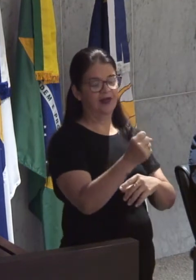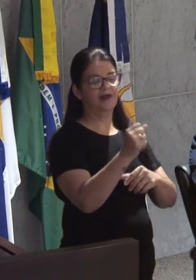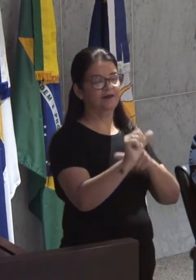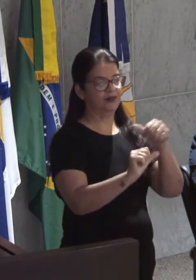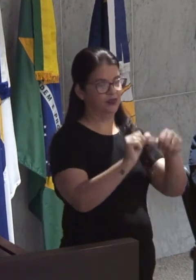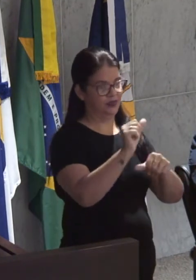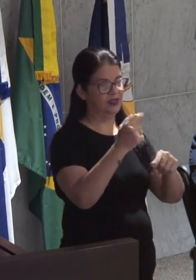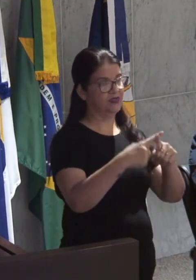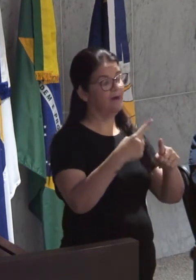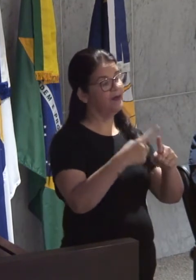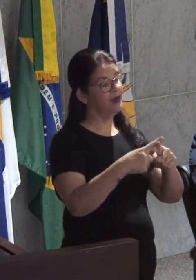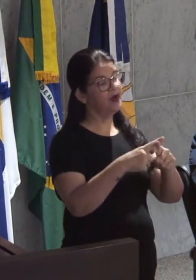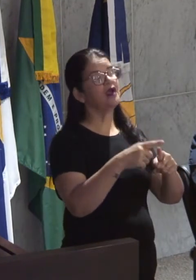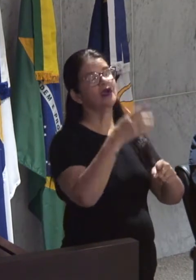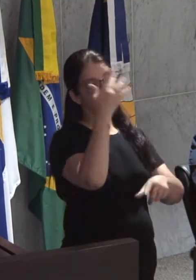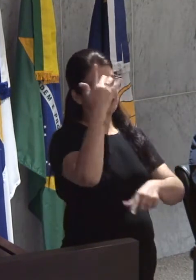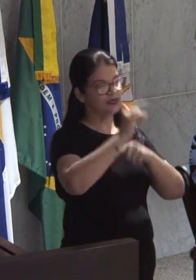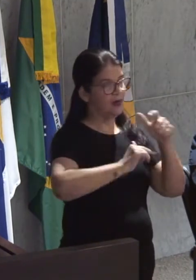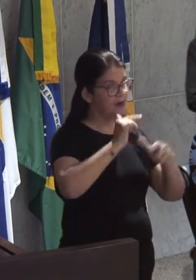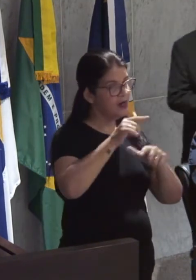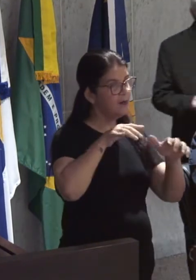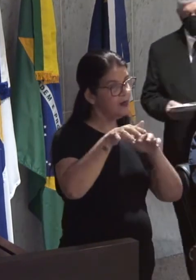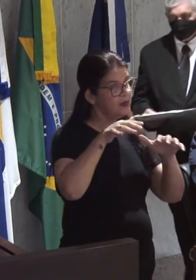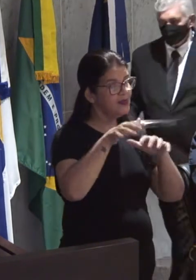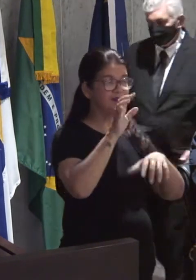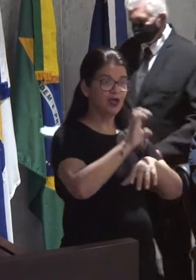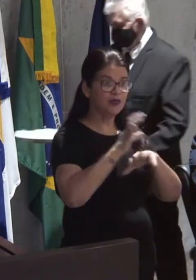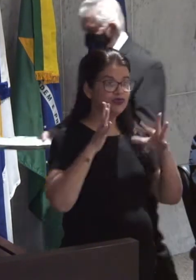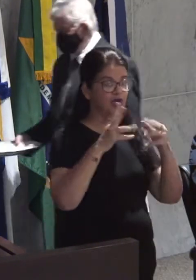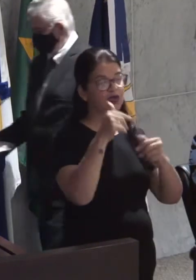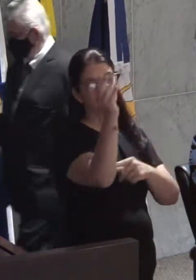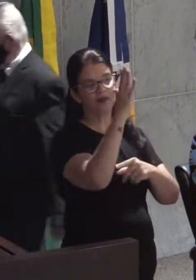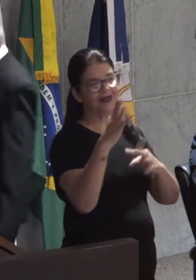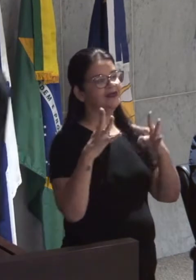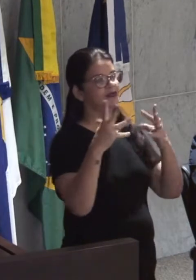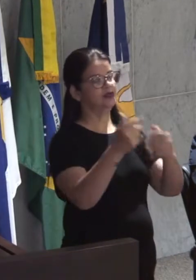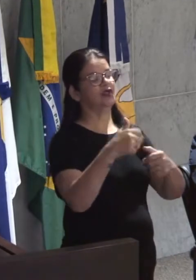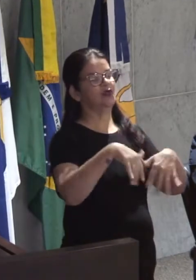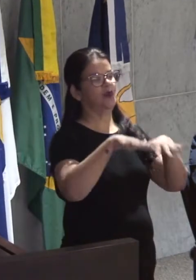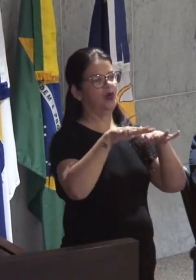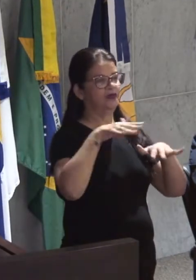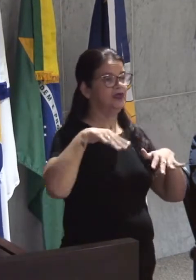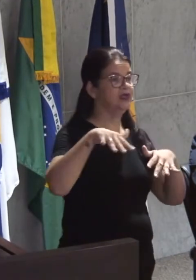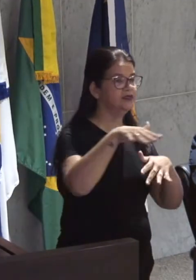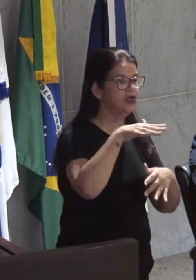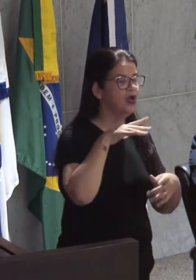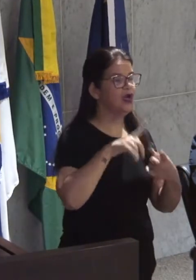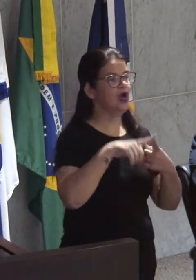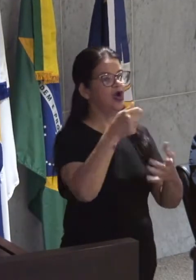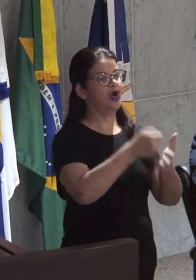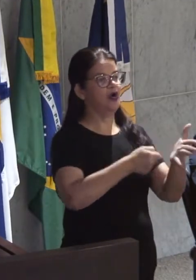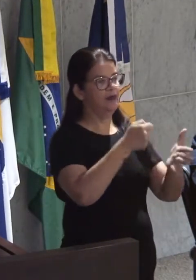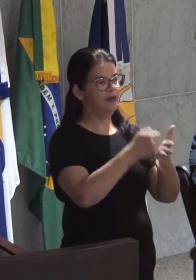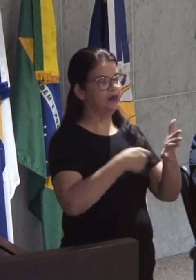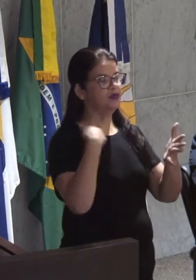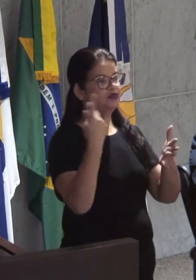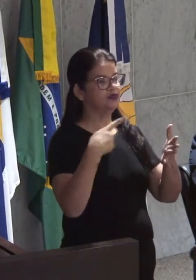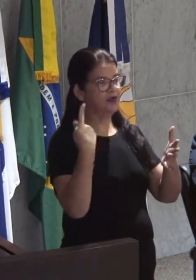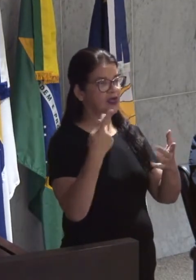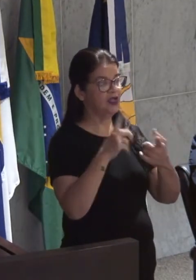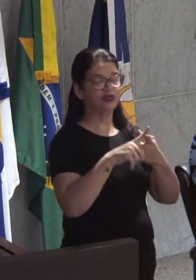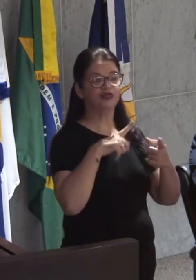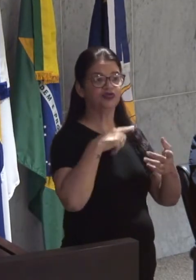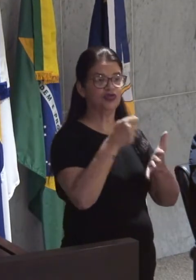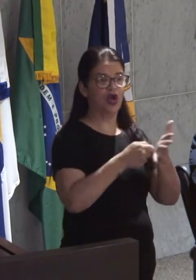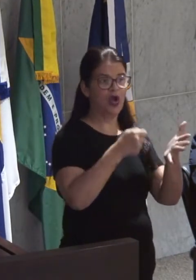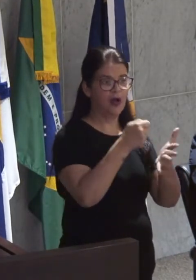os trabalhadores se mobilizaram o estado inteiro, o Brasil inteiro, com audiências públicas, cobrando dos vereadores, cobrando